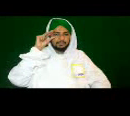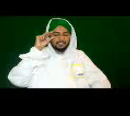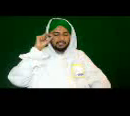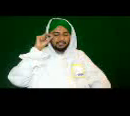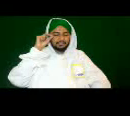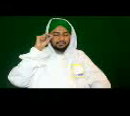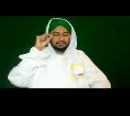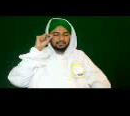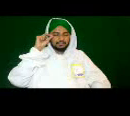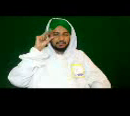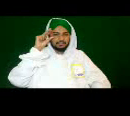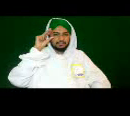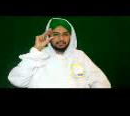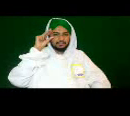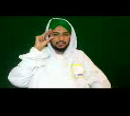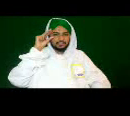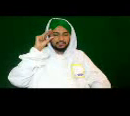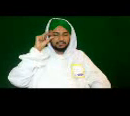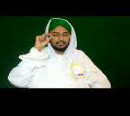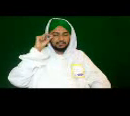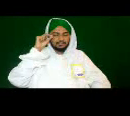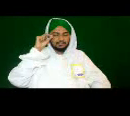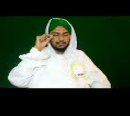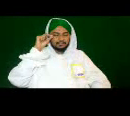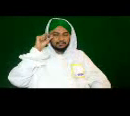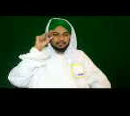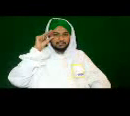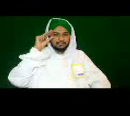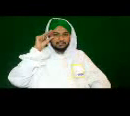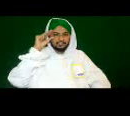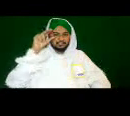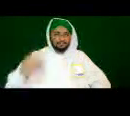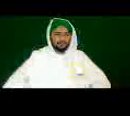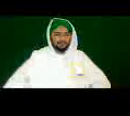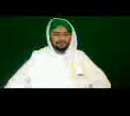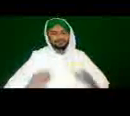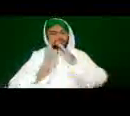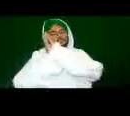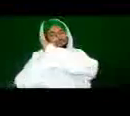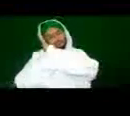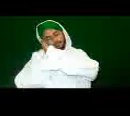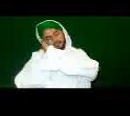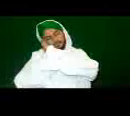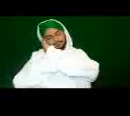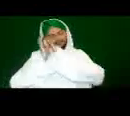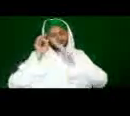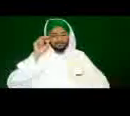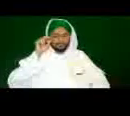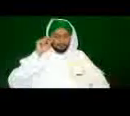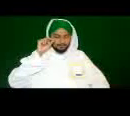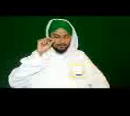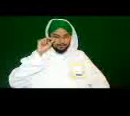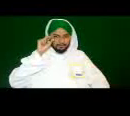جاگنا، جاگنا، جاگنا، صحیح ہے. سونا،